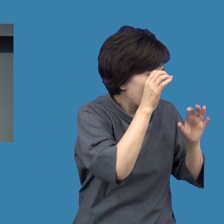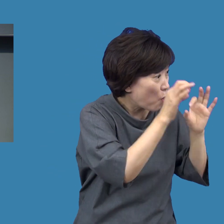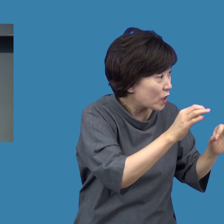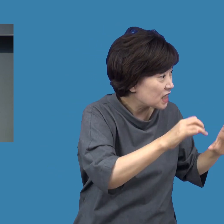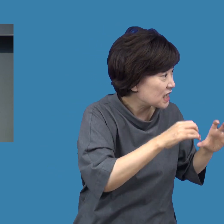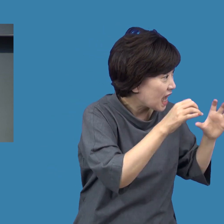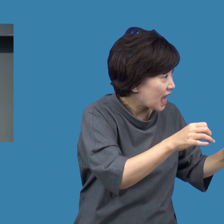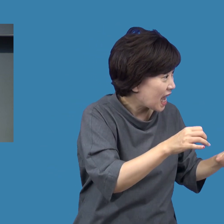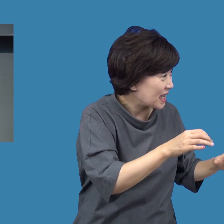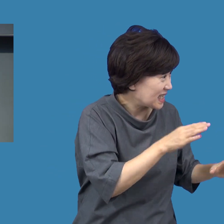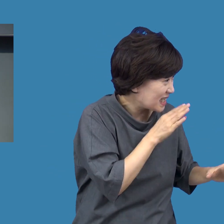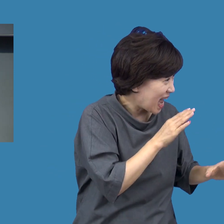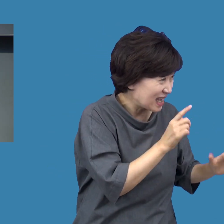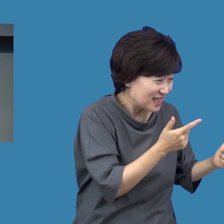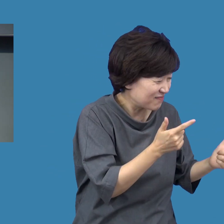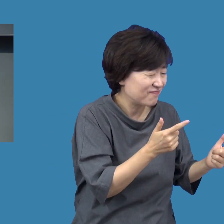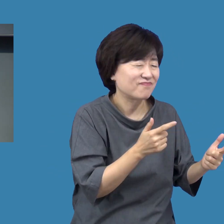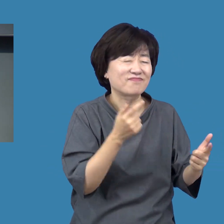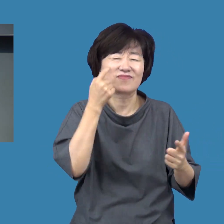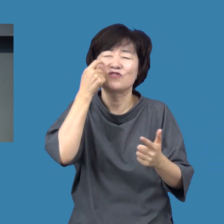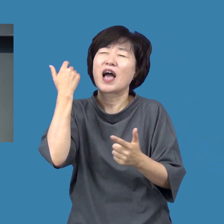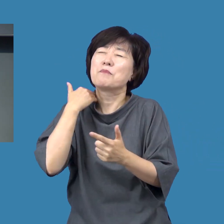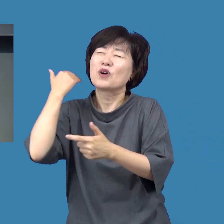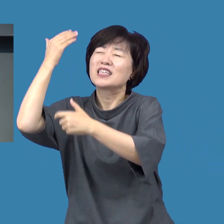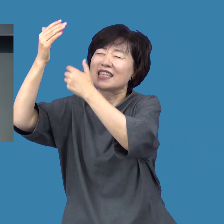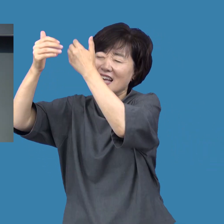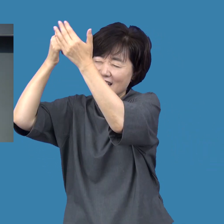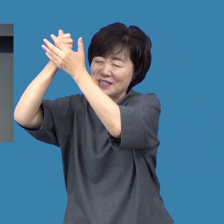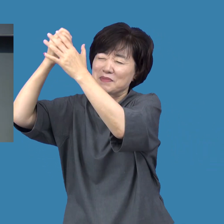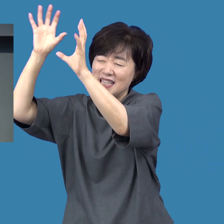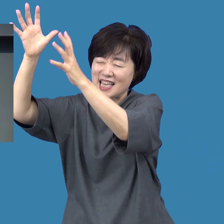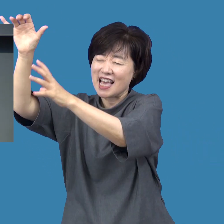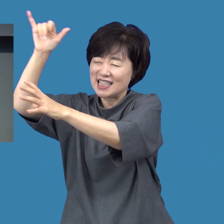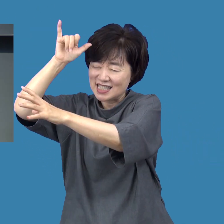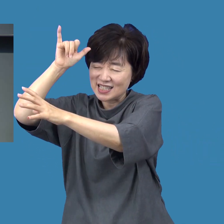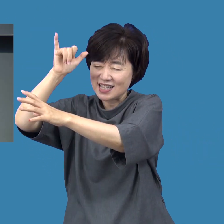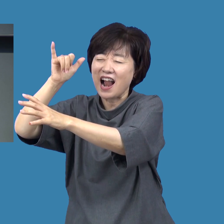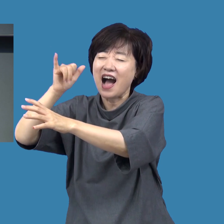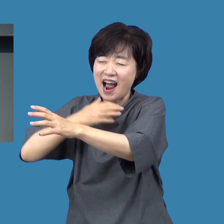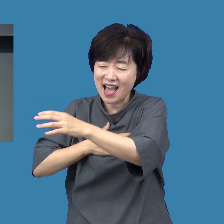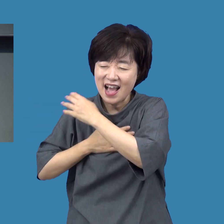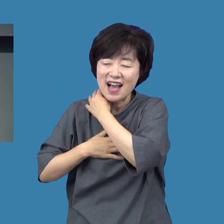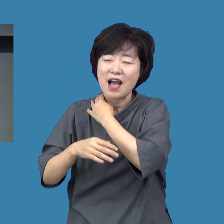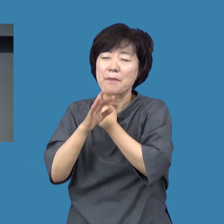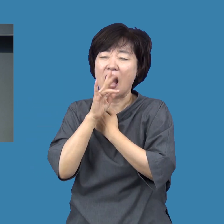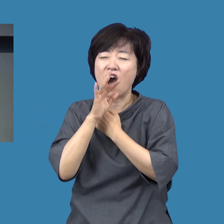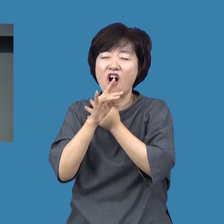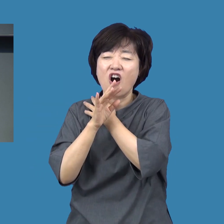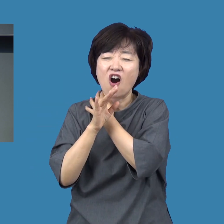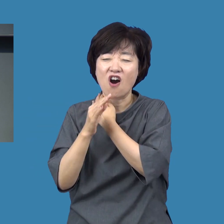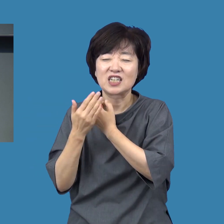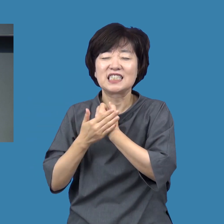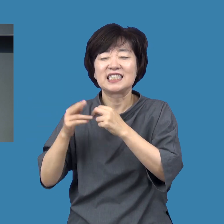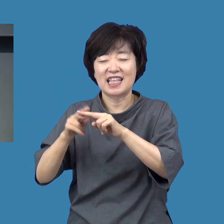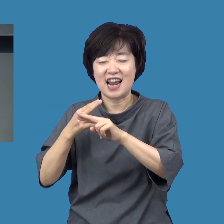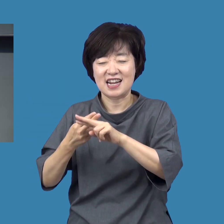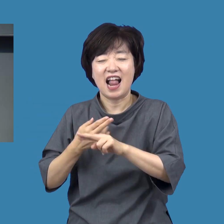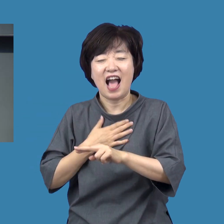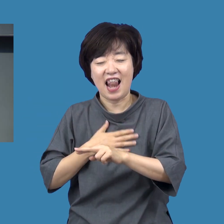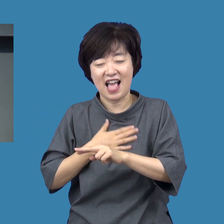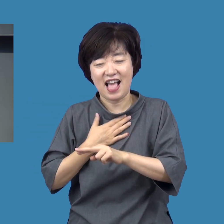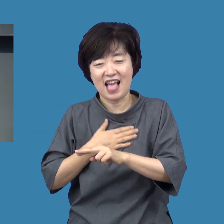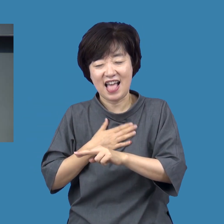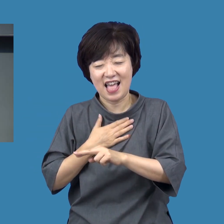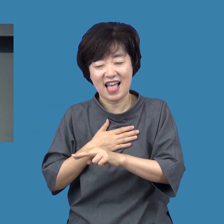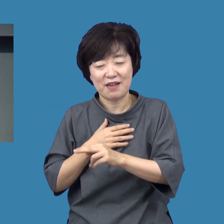사람은 방언의 은사를 무시하지 않습니다. 근데 꼭 방언의 은사를 무시하는 사람들은 어떤 사람들이냐면 이성이 발달해서